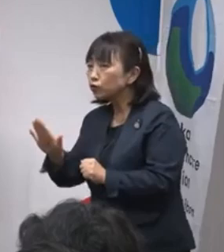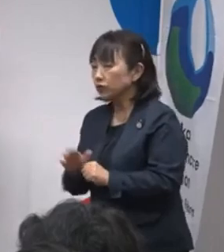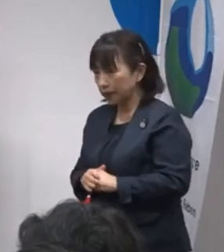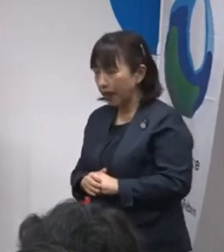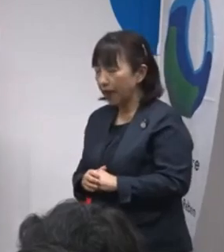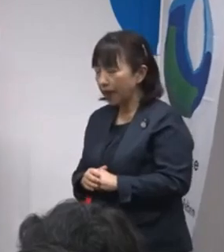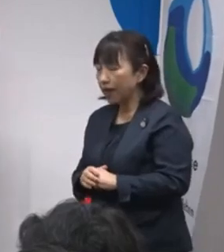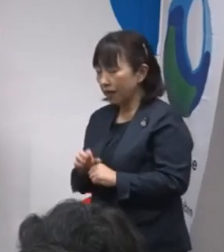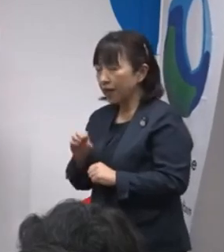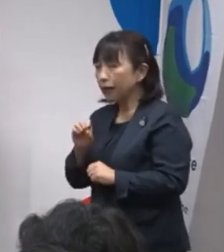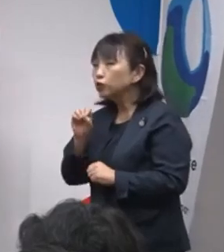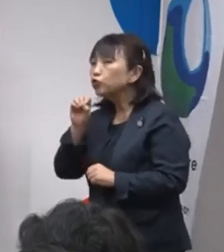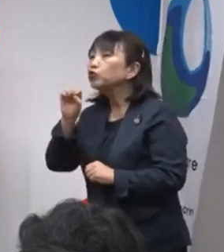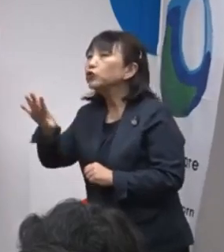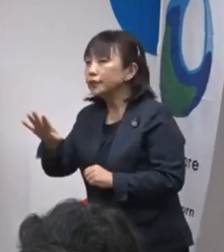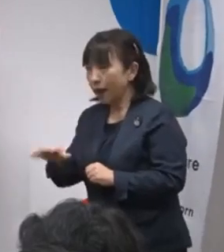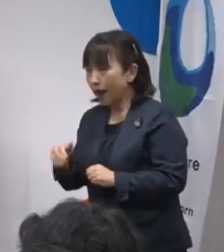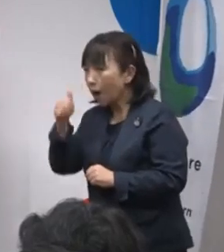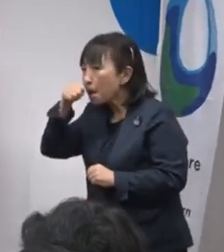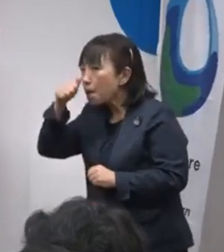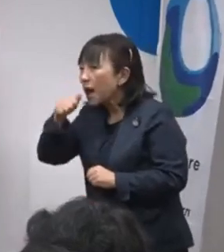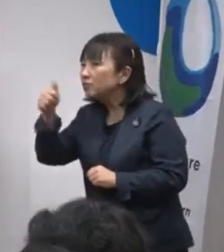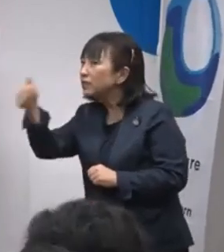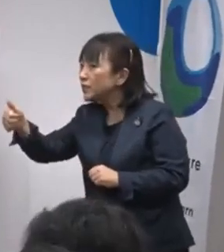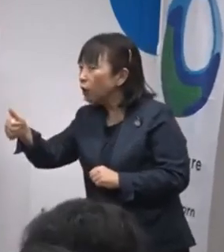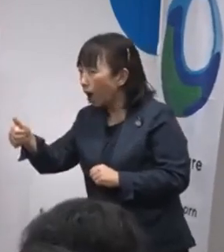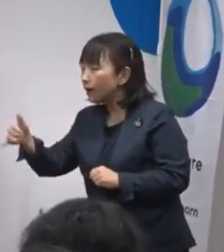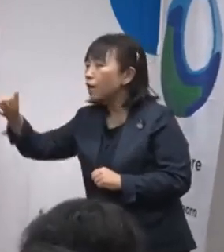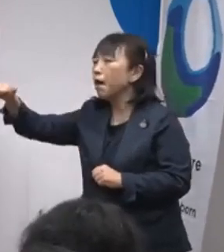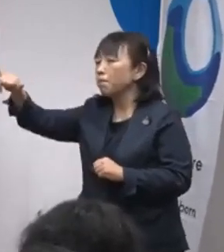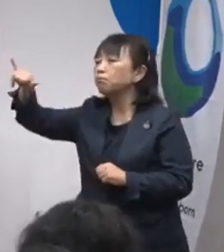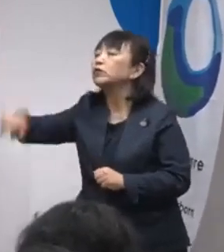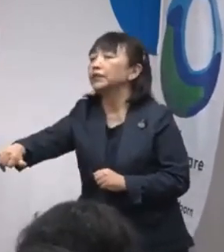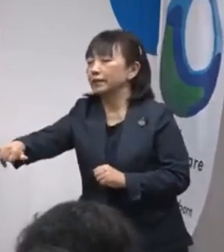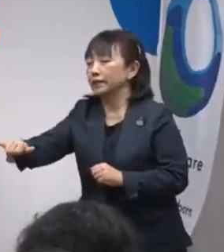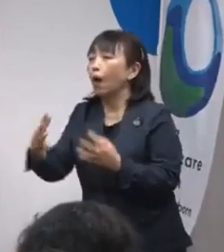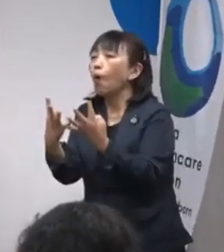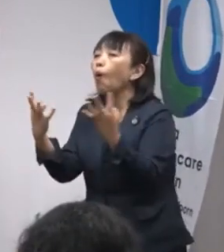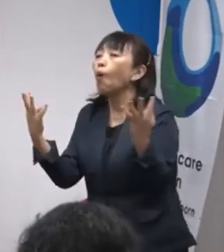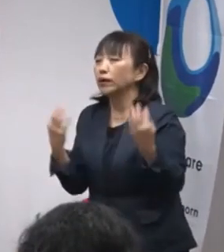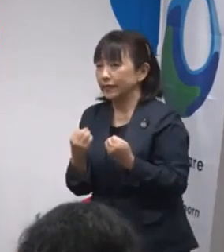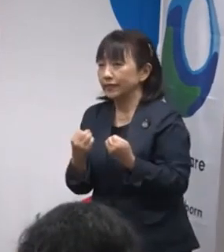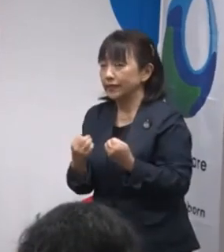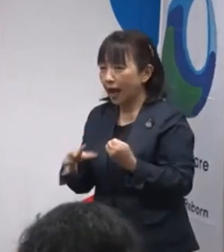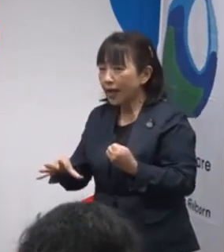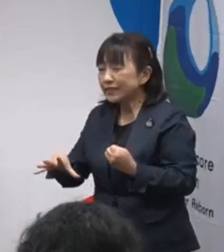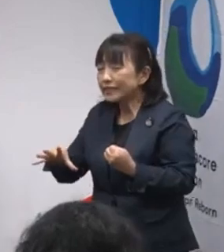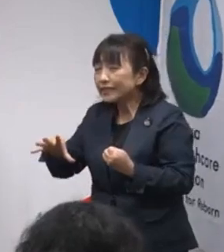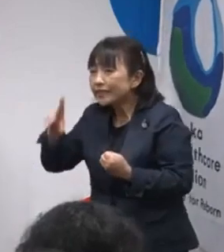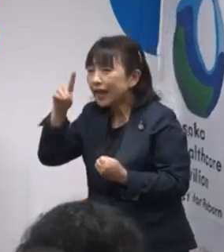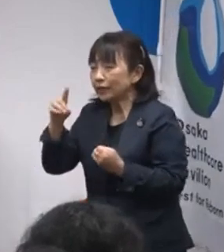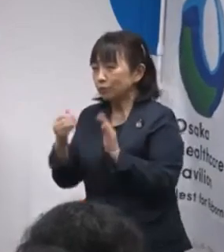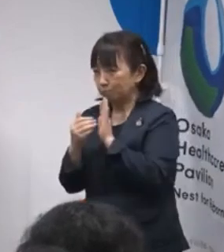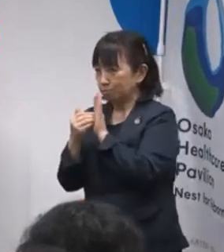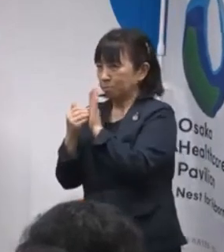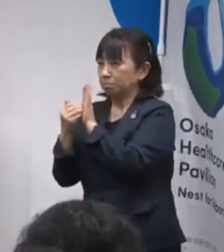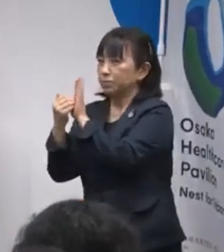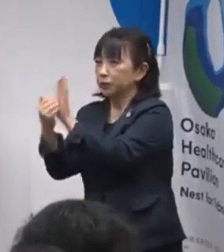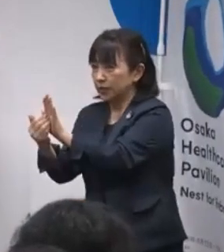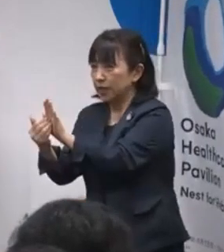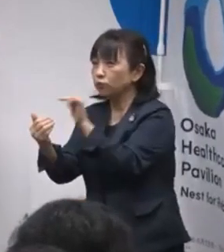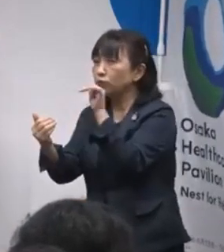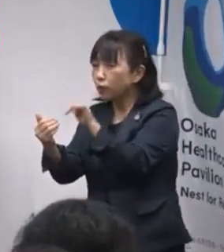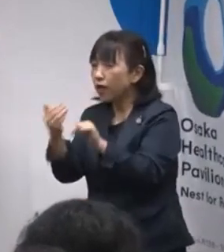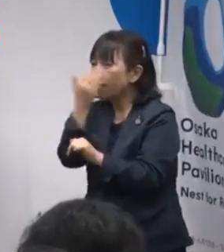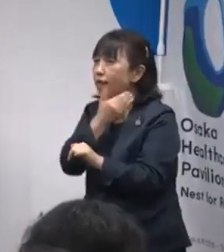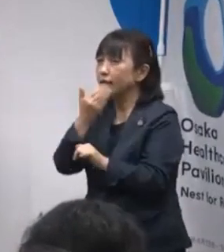は電話を切り、そのまま続けるということはあまりないということですから、最初の入り口の部分を防ぐということも非常に重要だ